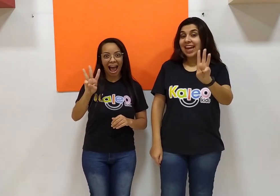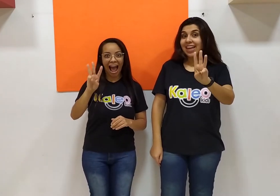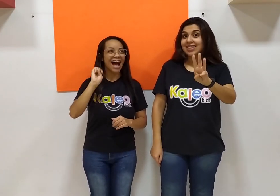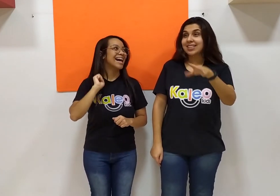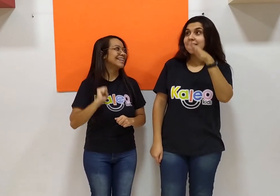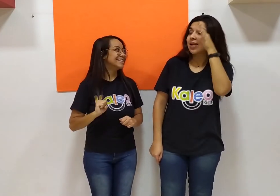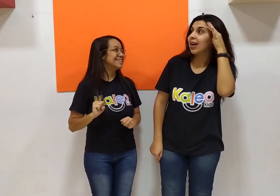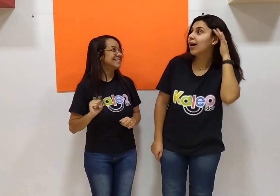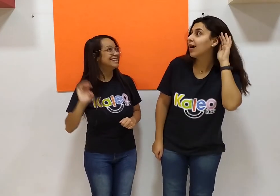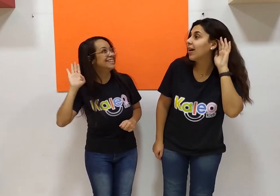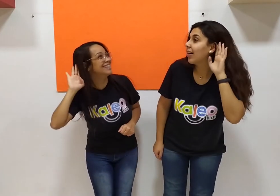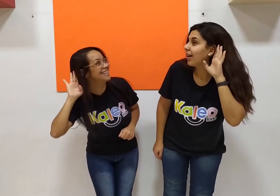1, 2, 3.